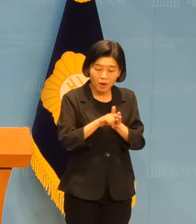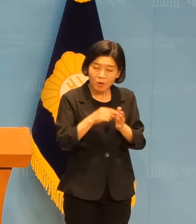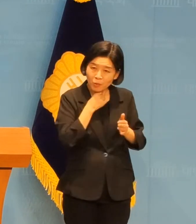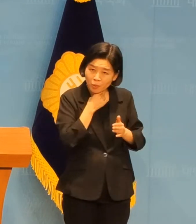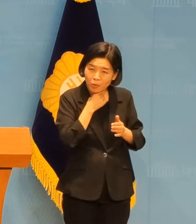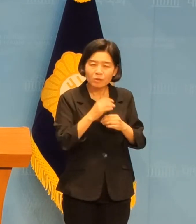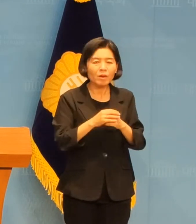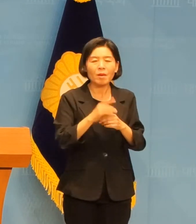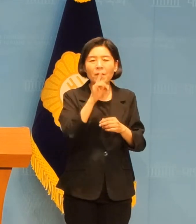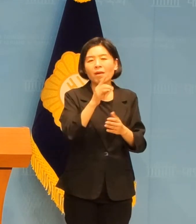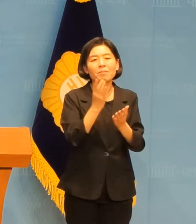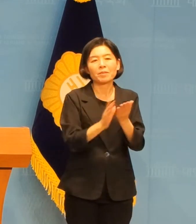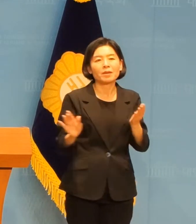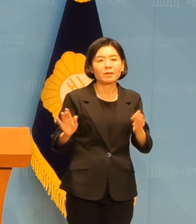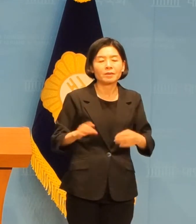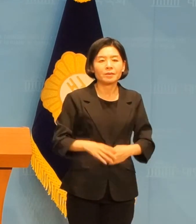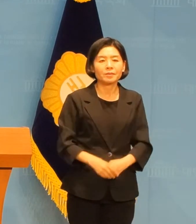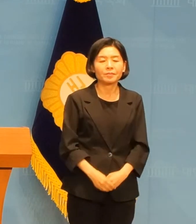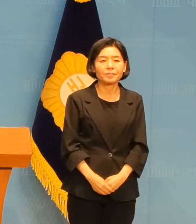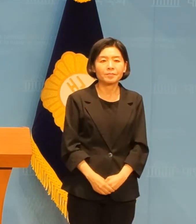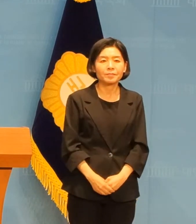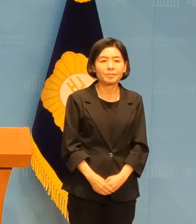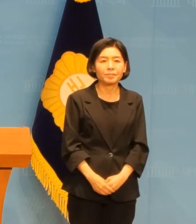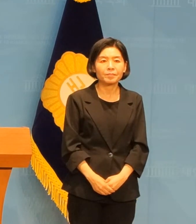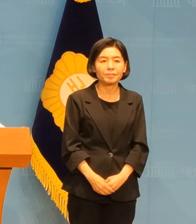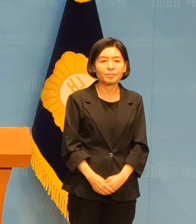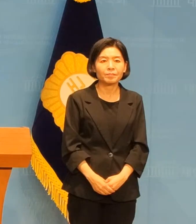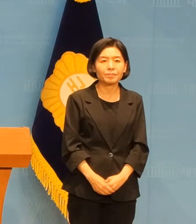것은 어불성설입니다.